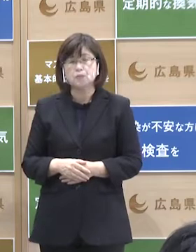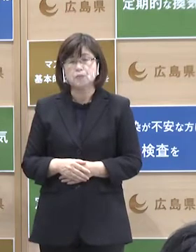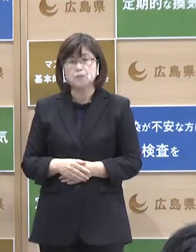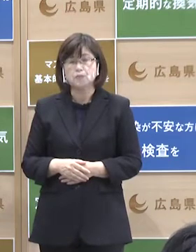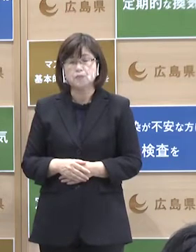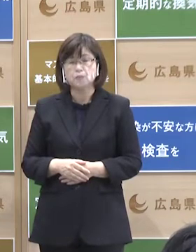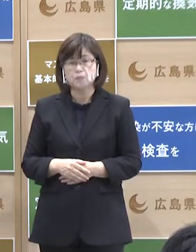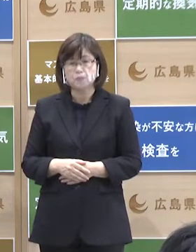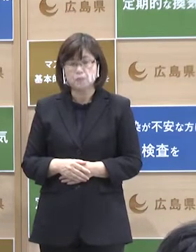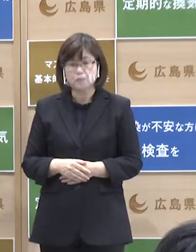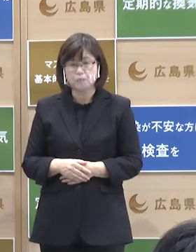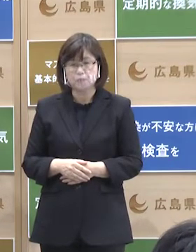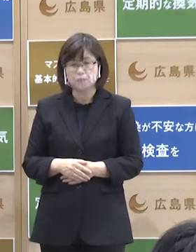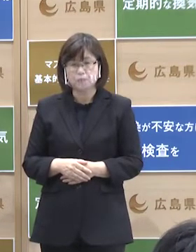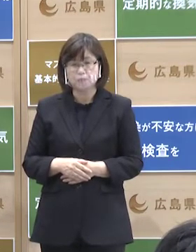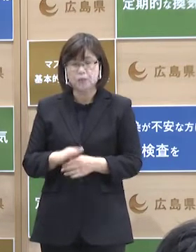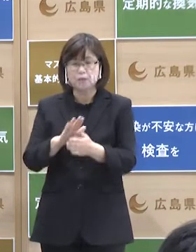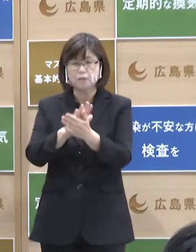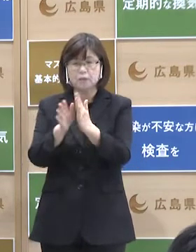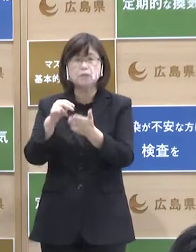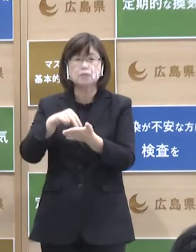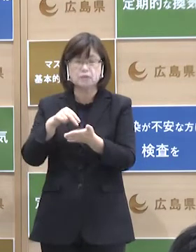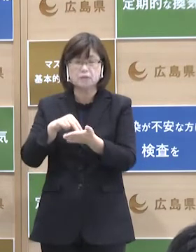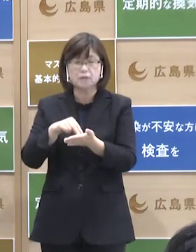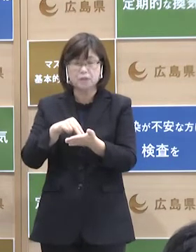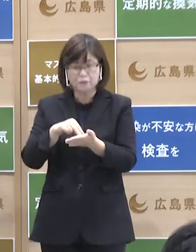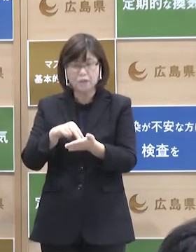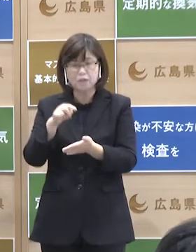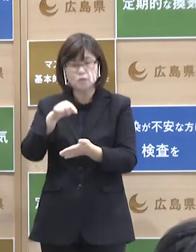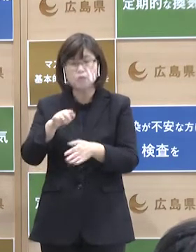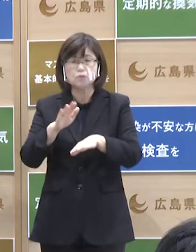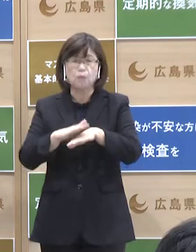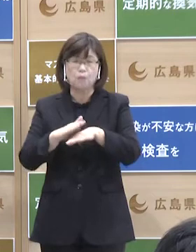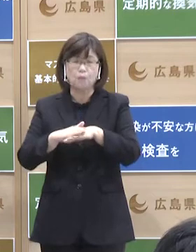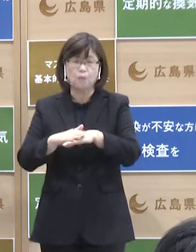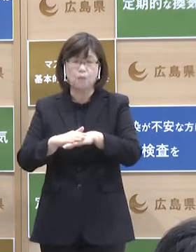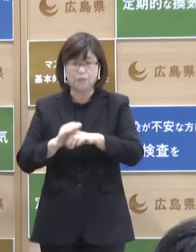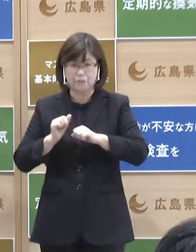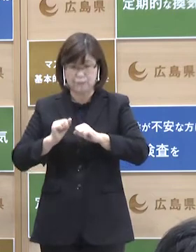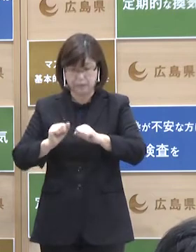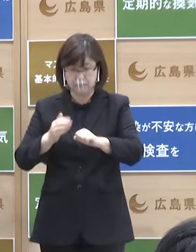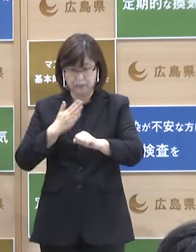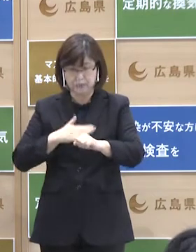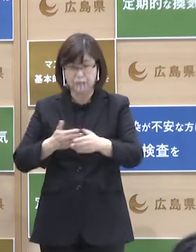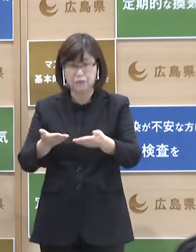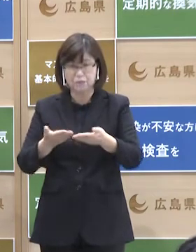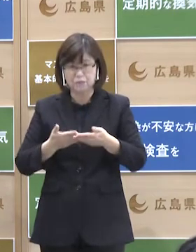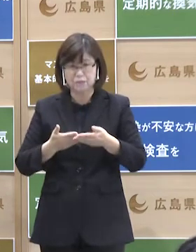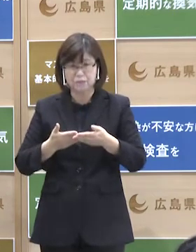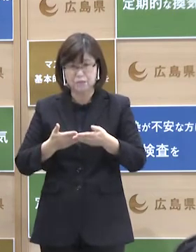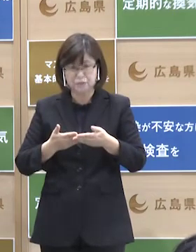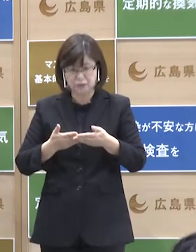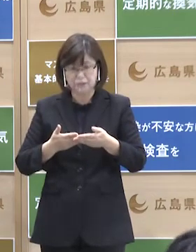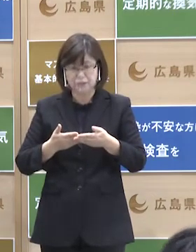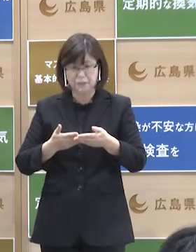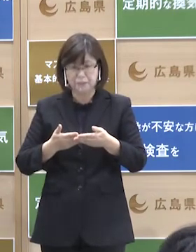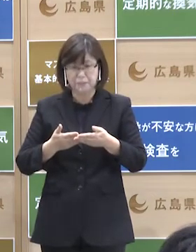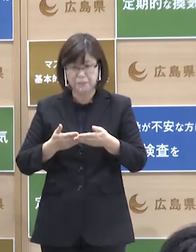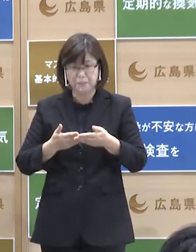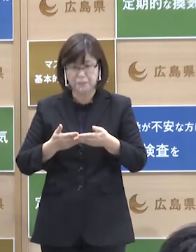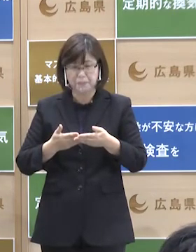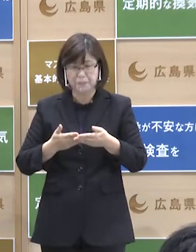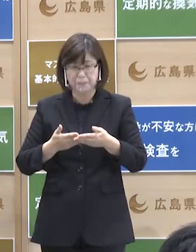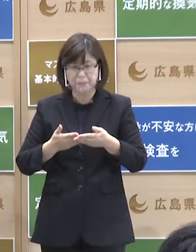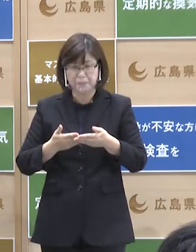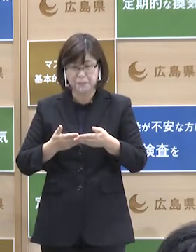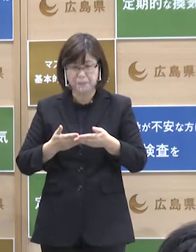周知というか、ご理解をいただきたいというふうに思っています。まあ、あえてなんかこう、一日遅らせた数値をですね、